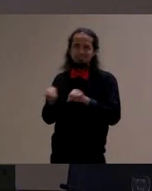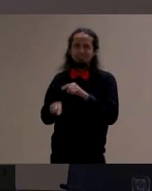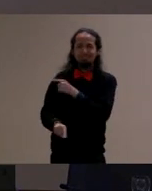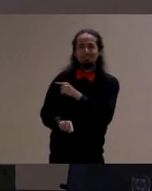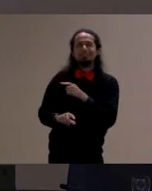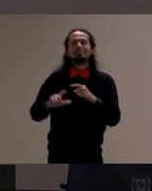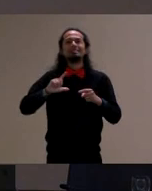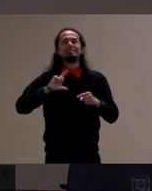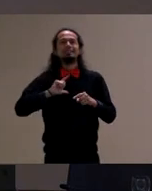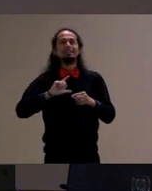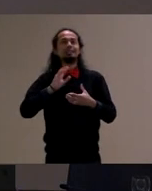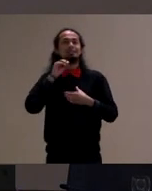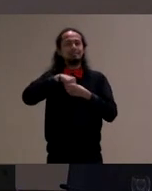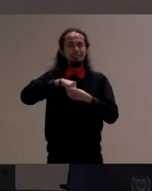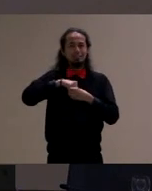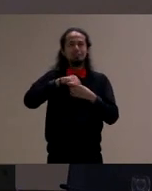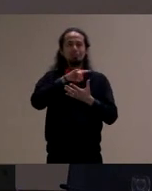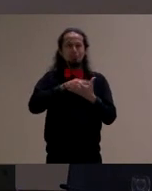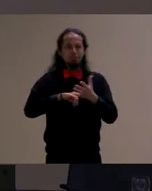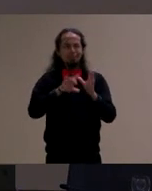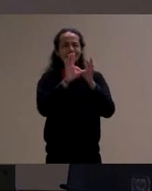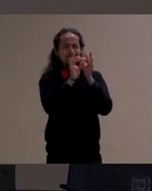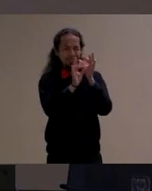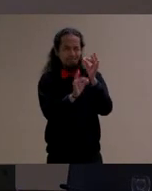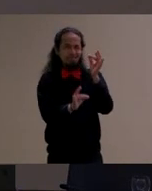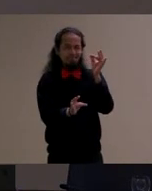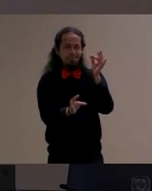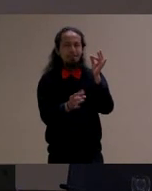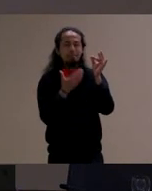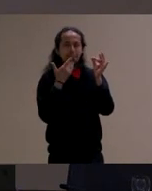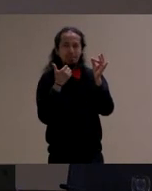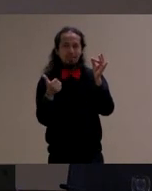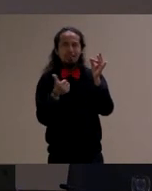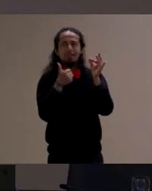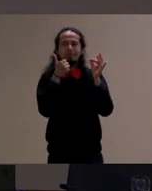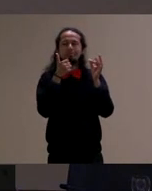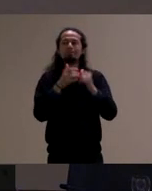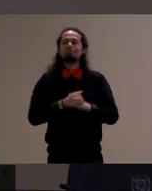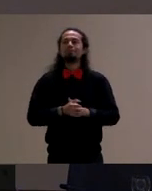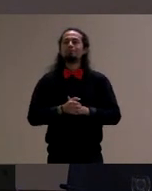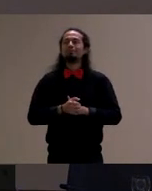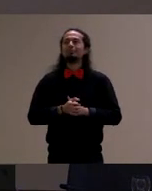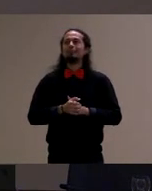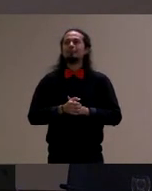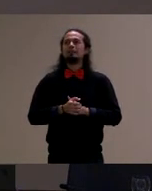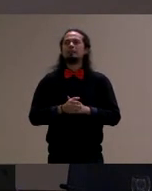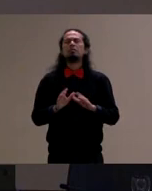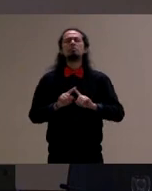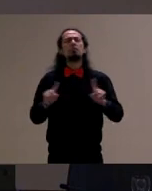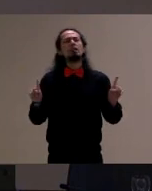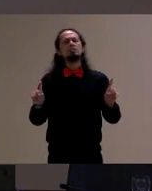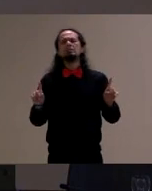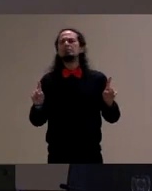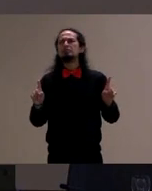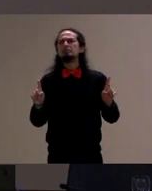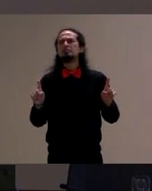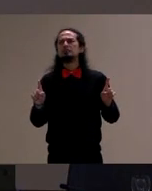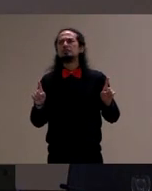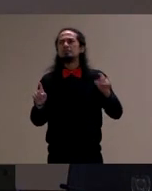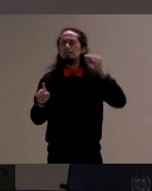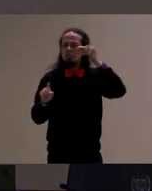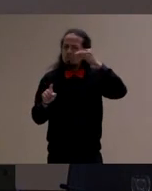documento que cada um cada uma de vocês recebeu e qual a concepção de